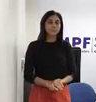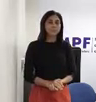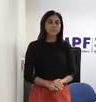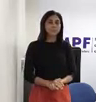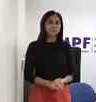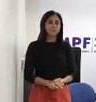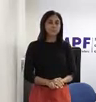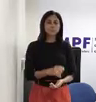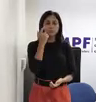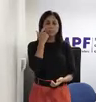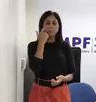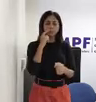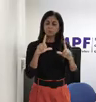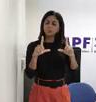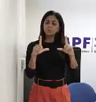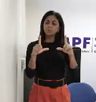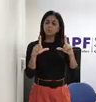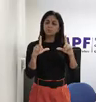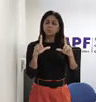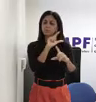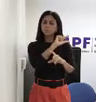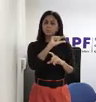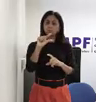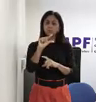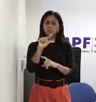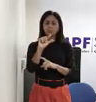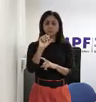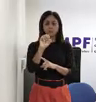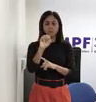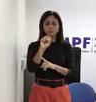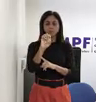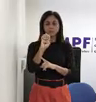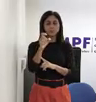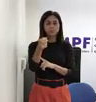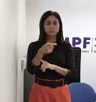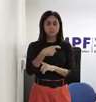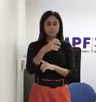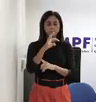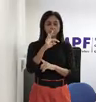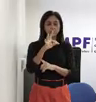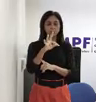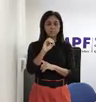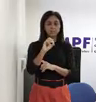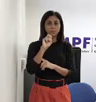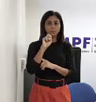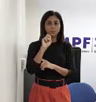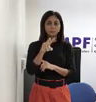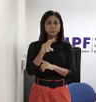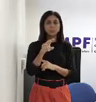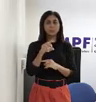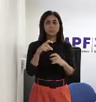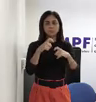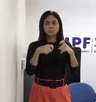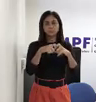sextum por quê houve Esse aumento durante o pós pandêmico durante a pandemia porque a sociedade como um